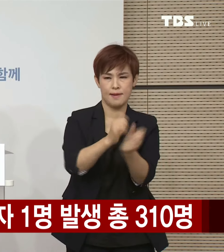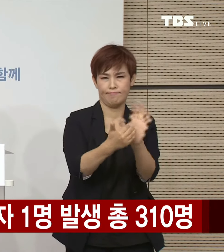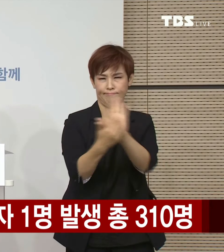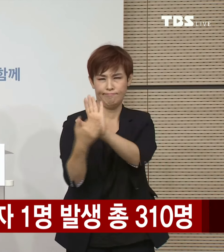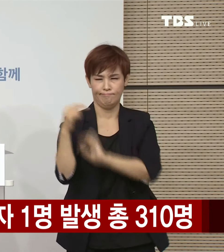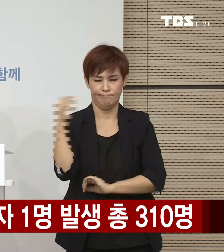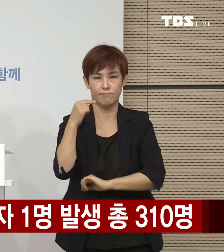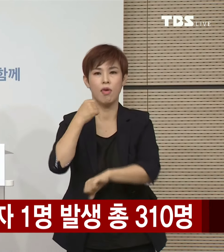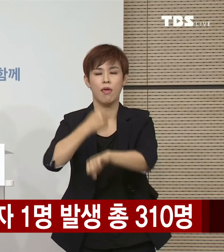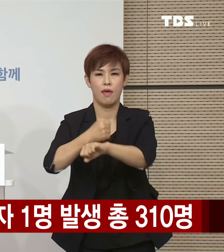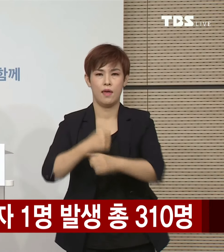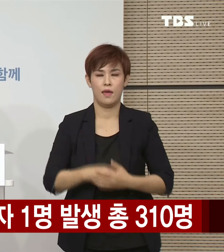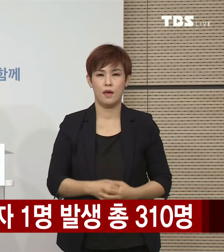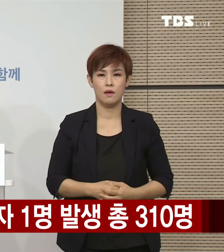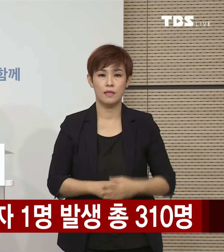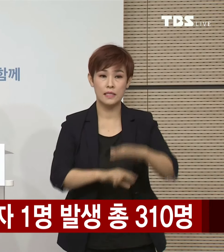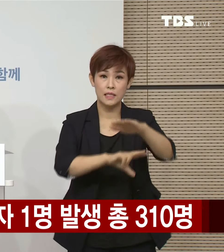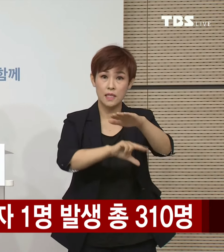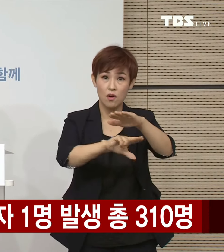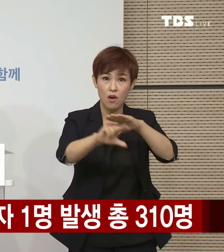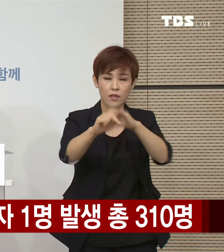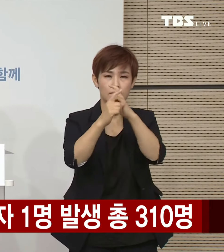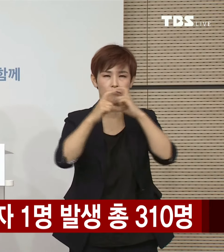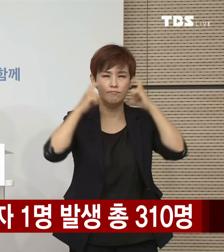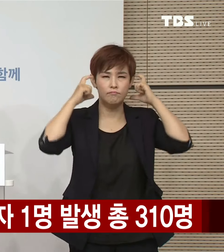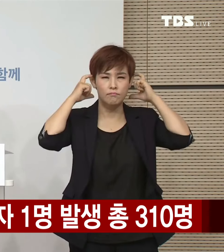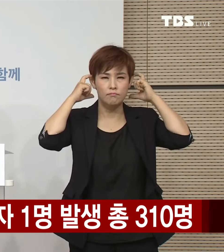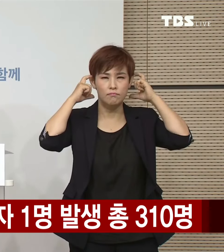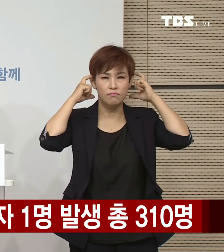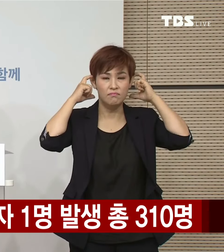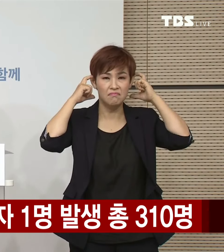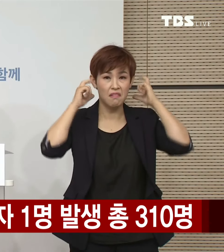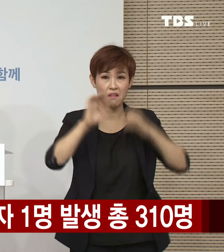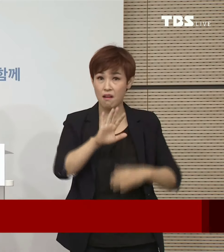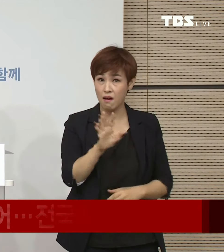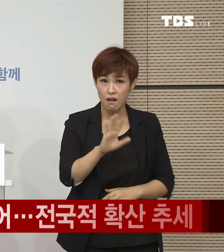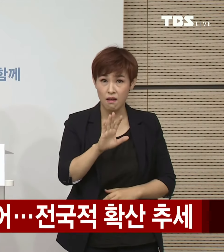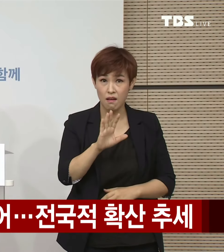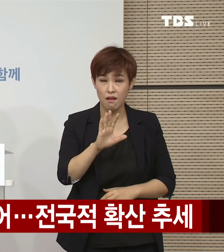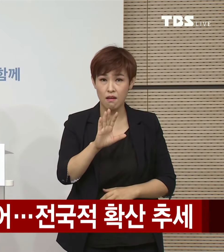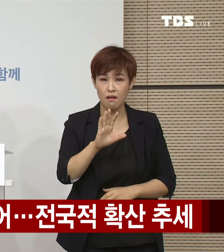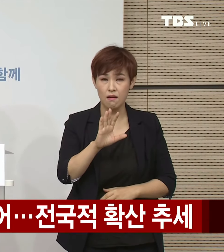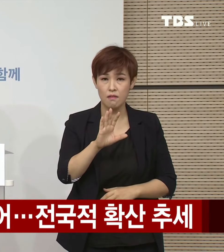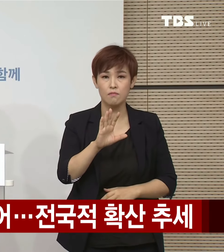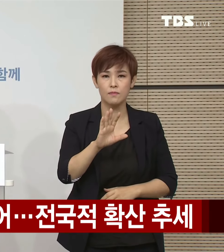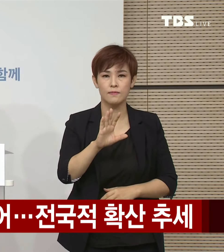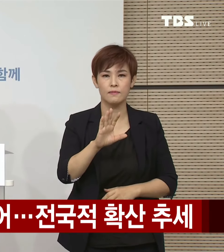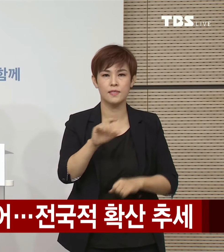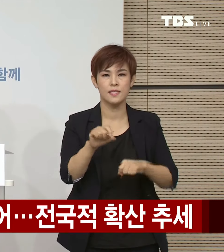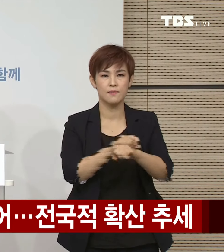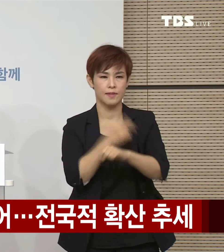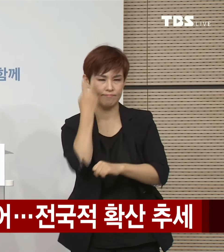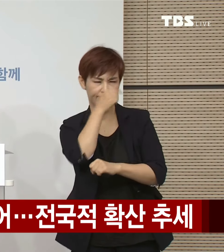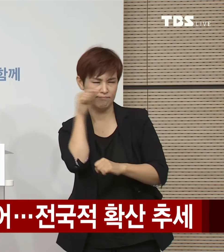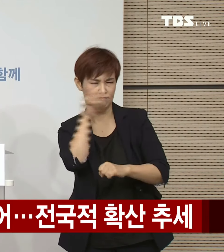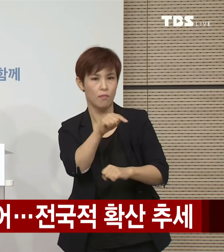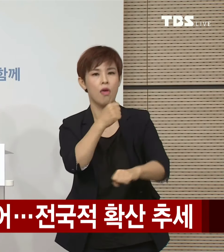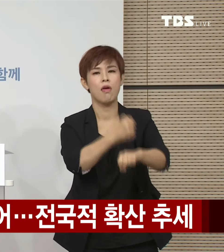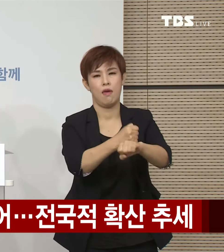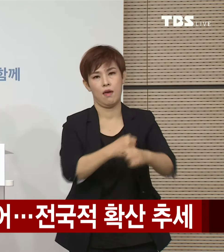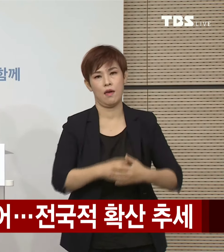계획입니다. 지하철은 마스크를 착용하지 않은 승객에 대해서는 특별 단속을